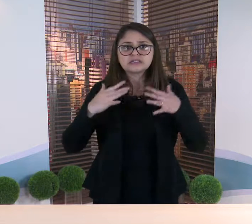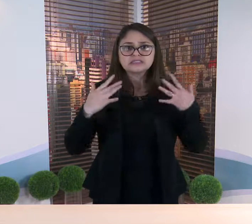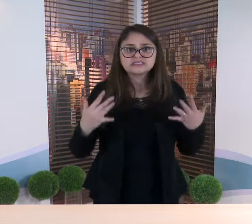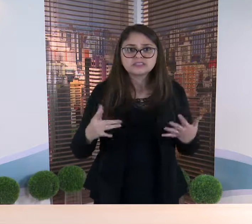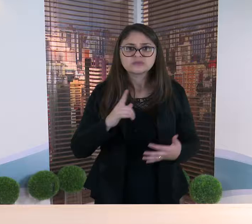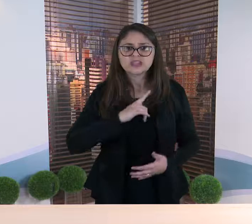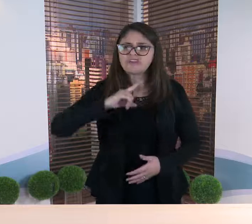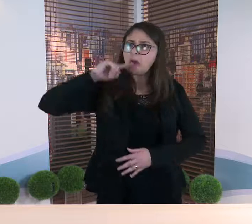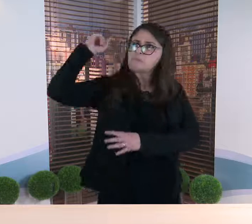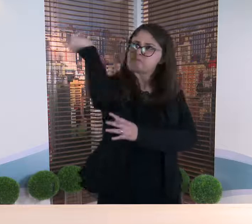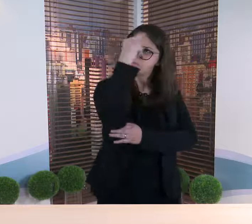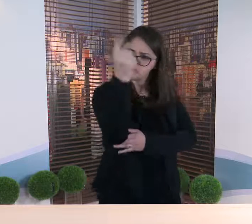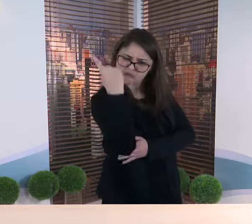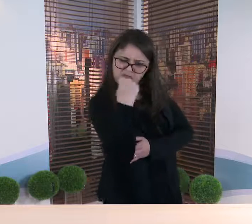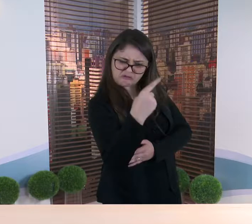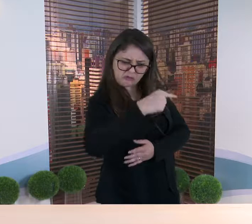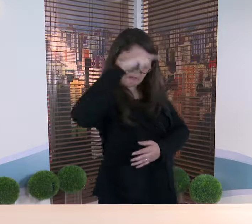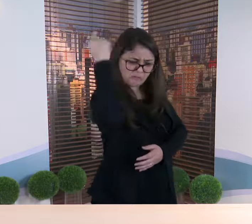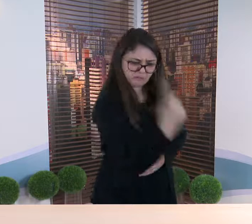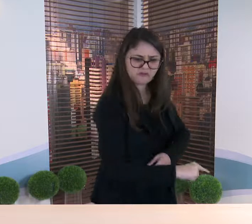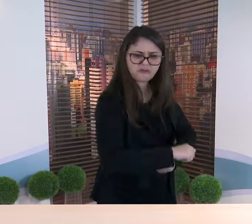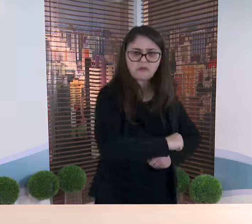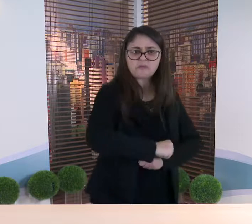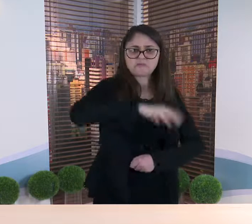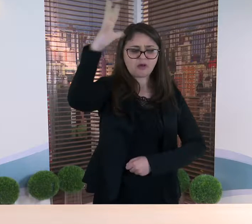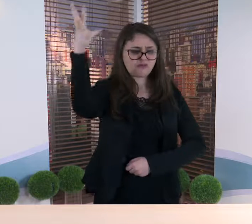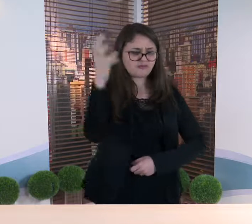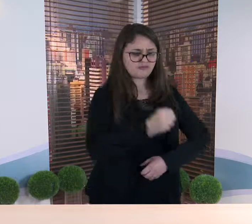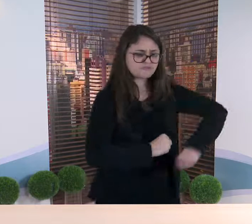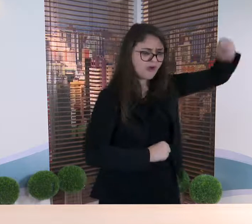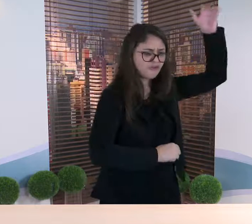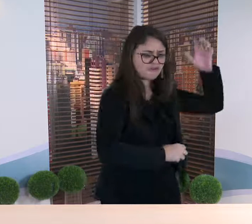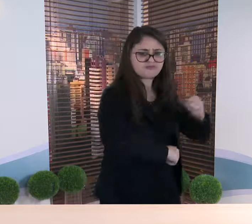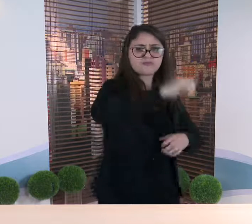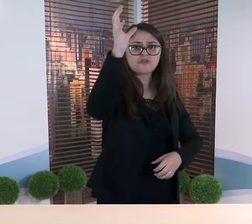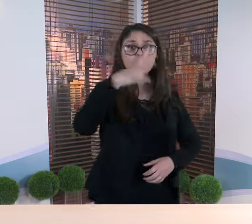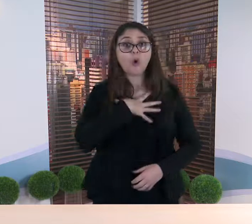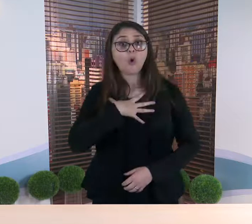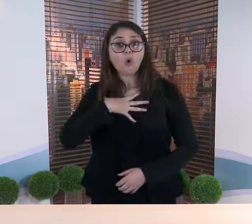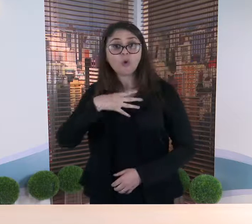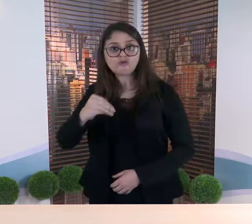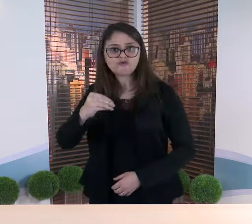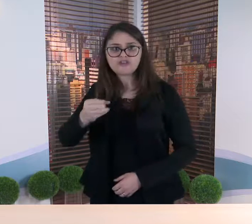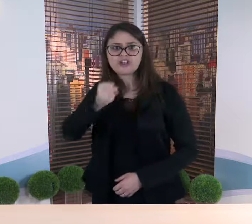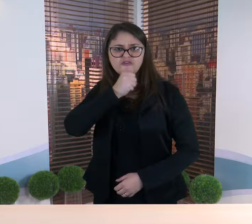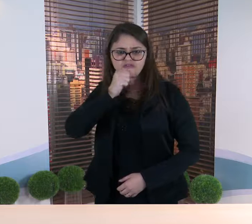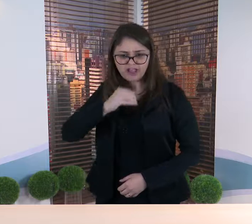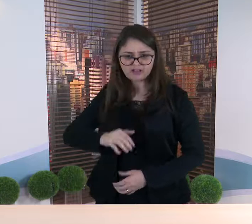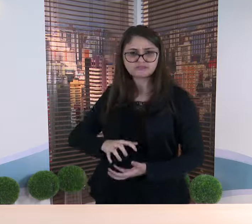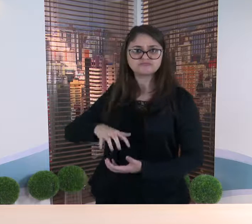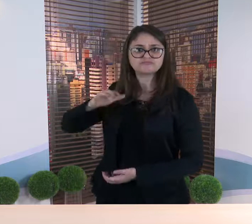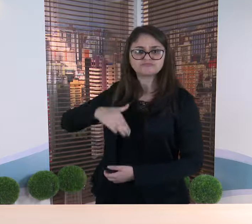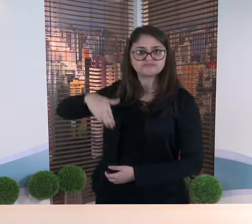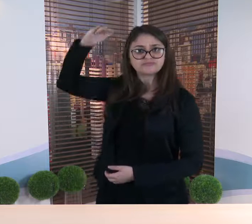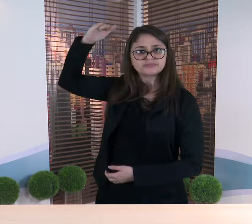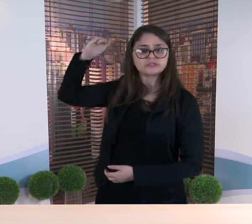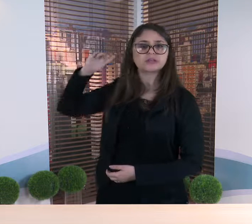varreu o deserto, atirando tudo para o ar. Avançou sobre a casa de seu filho mais velho e o lugar